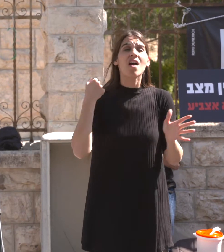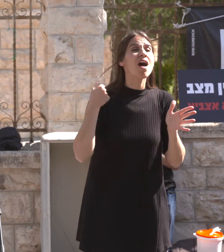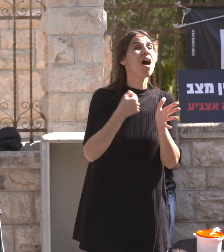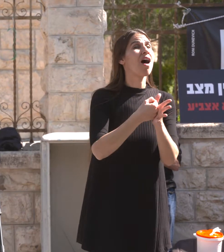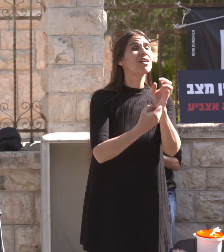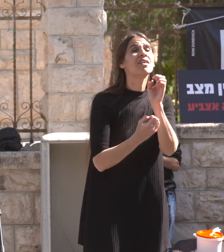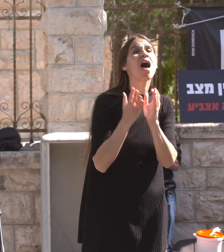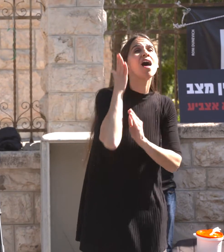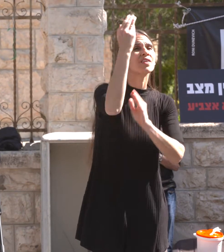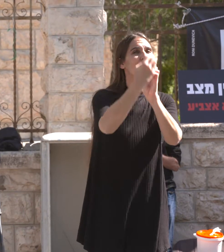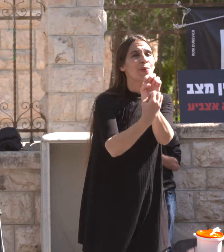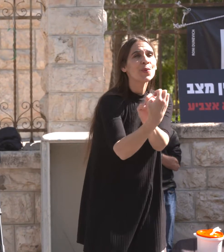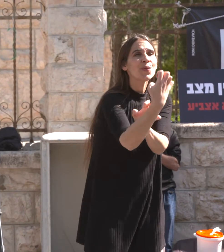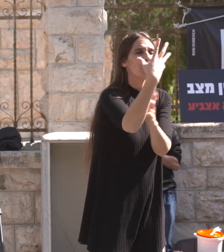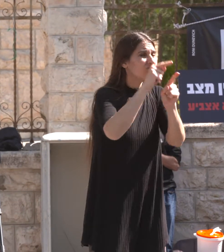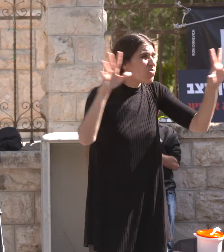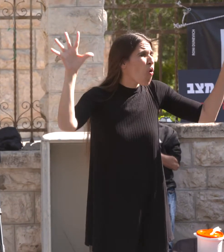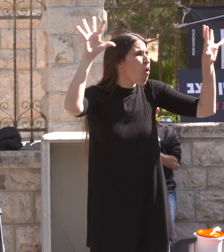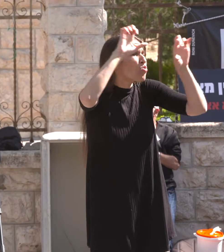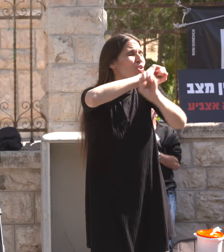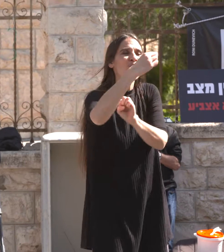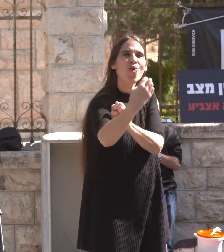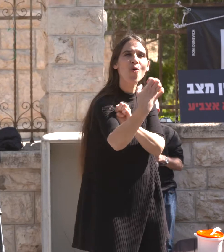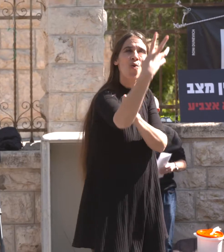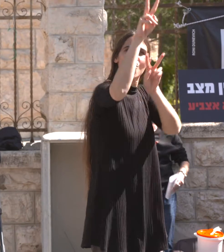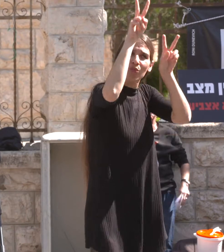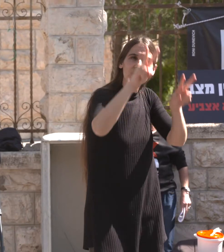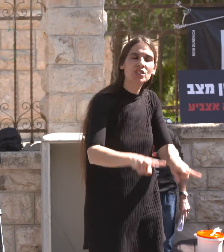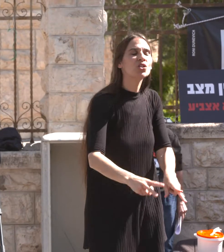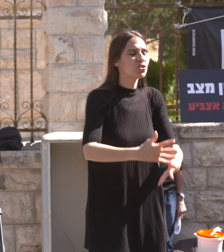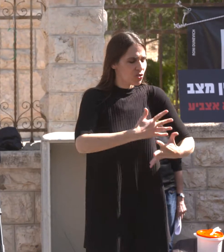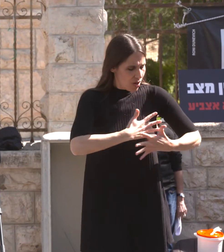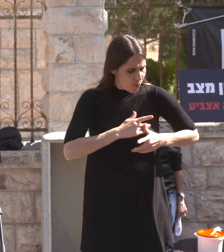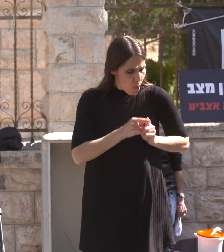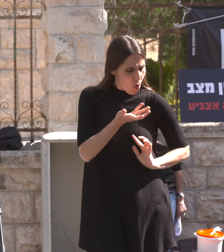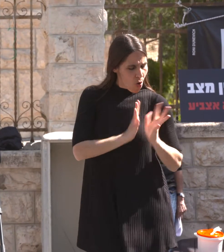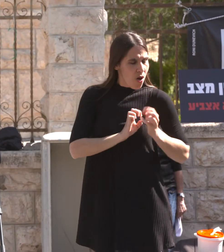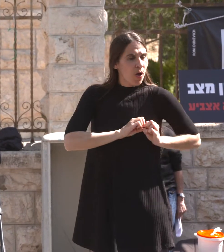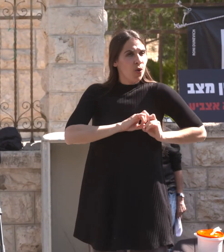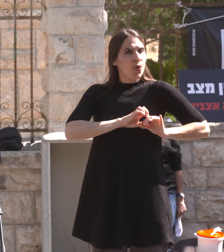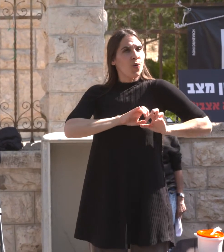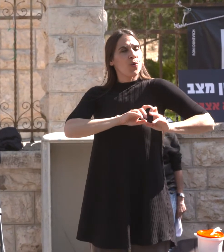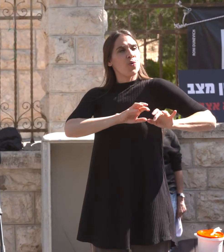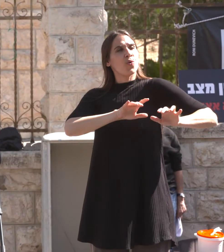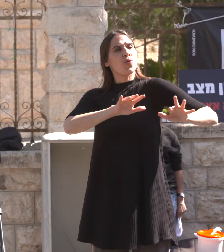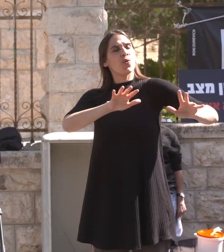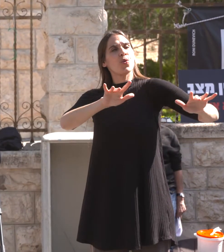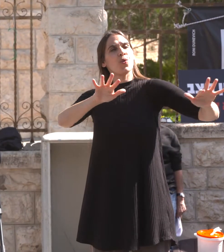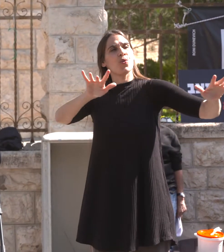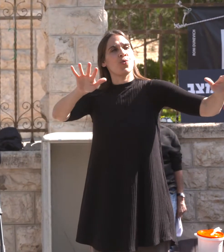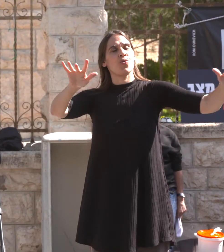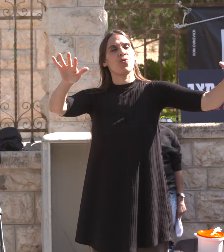יזרח עתידם בחושך הזה ליבי כלפיד יבא.